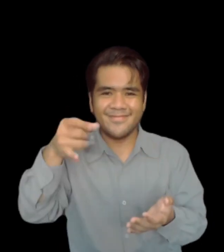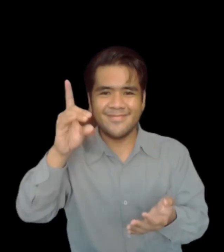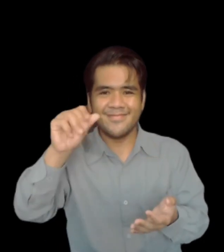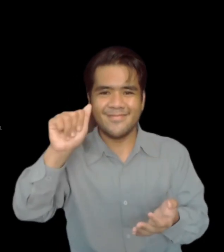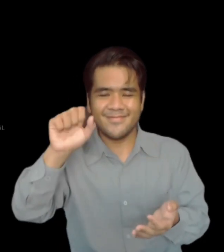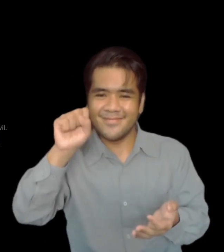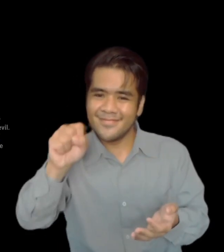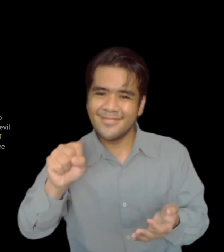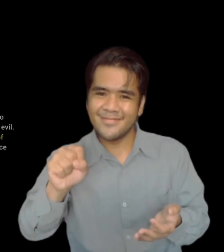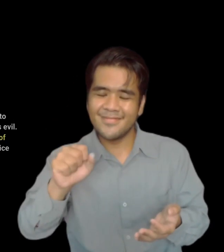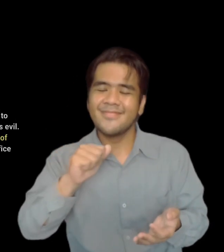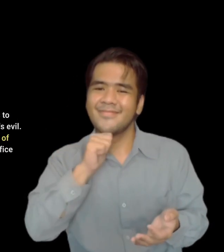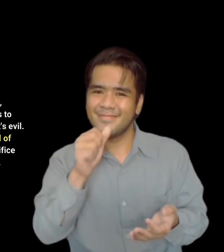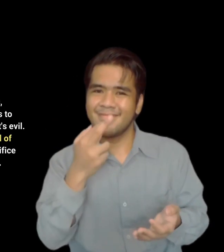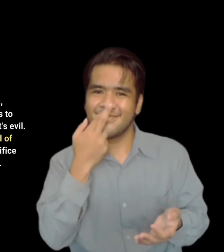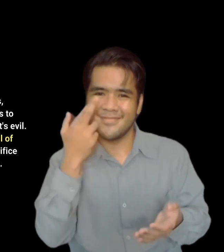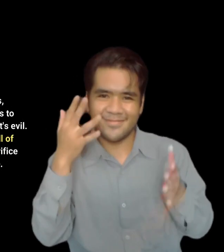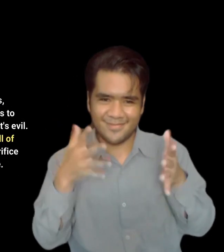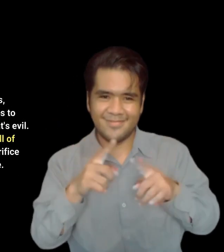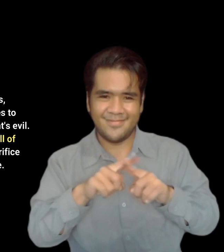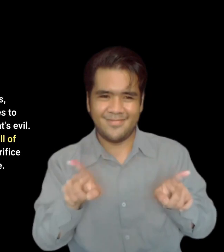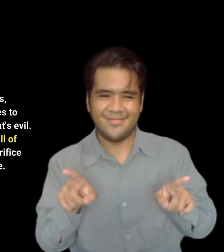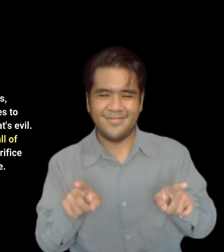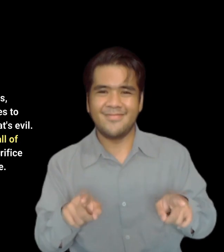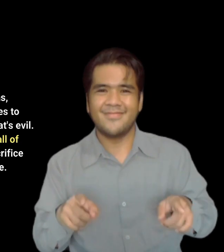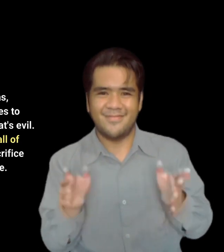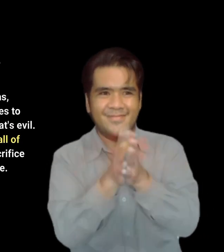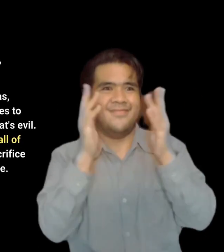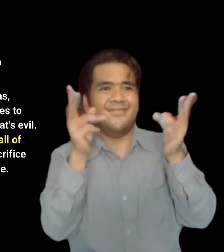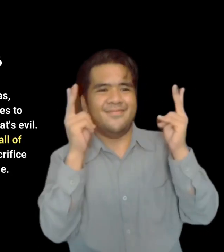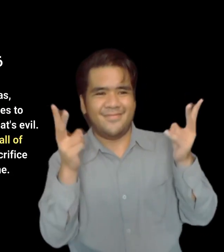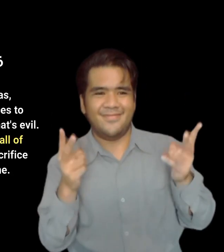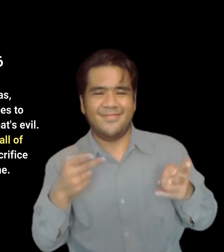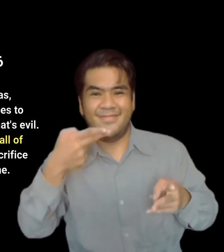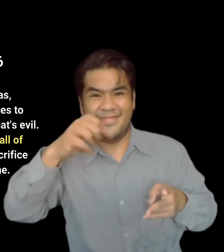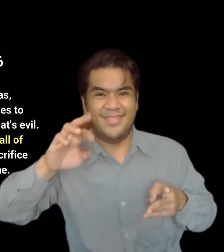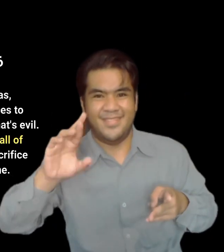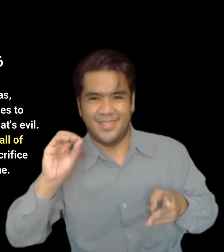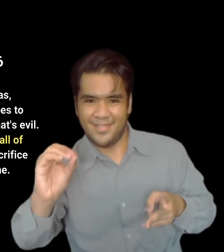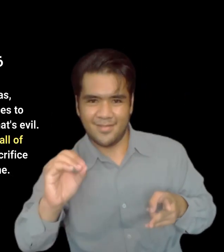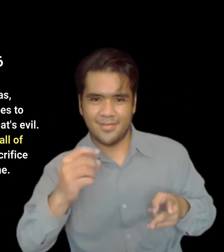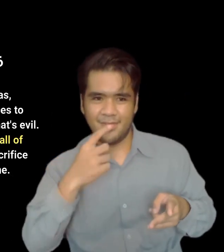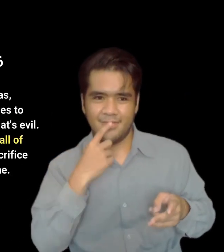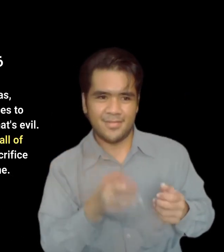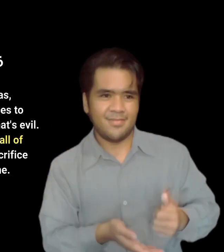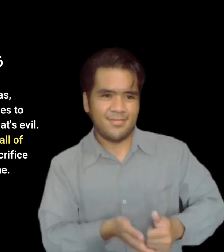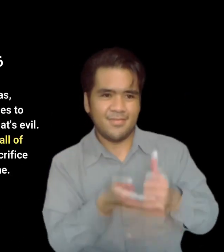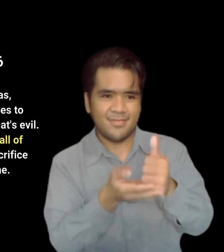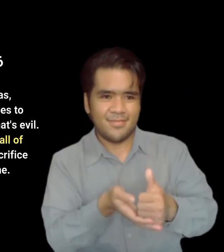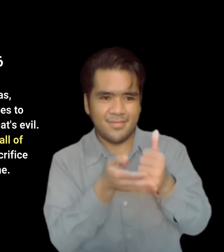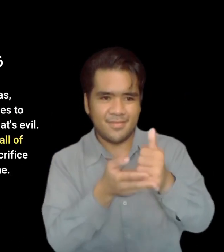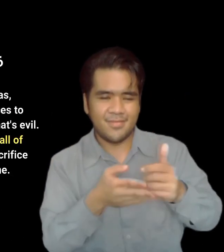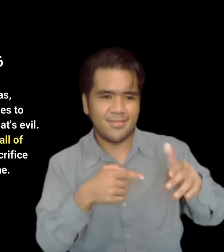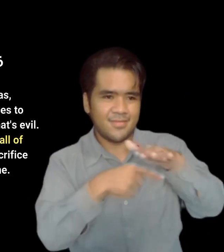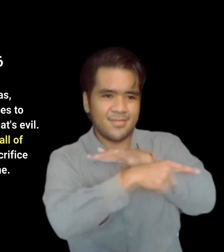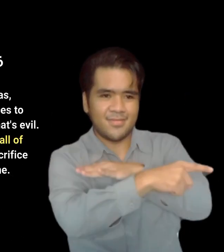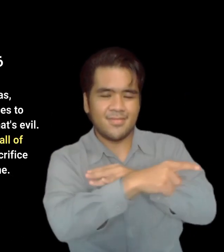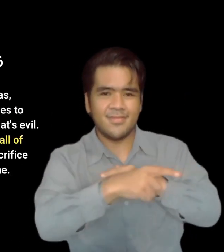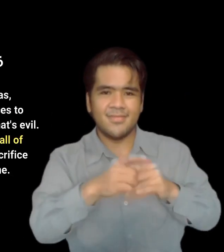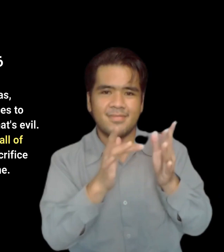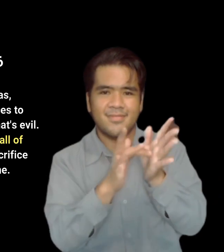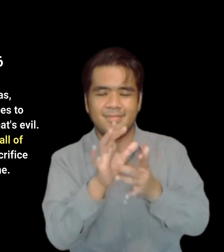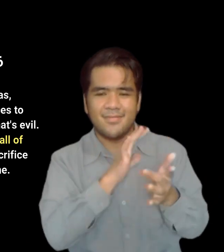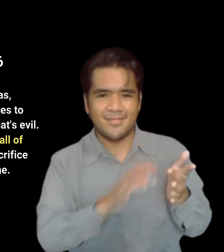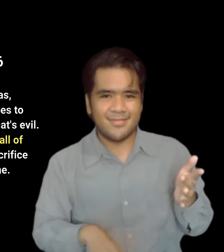At ng Gospel of Judas na nagsasabing si Judas raw ay hindi traidor kundi isang bayani dahil tinulungan niya ang ating Panginoong Hesus